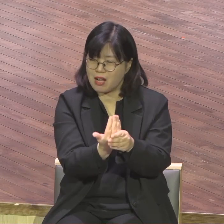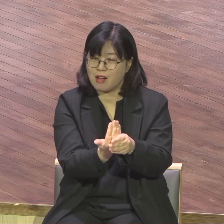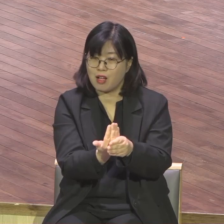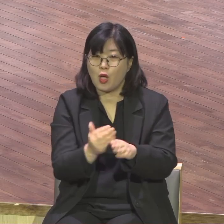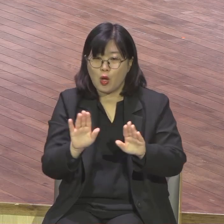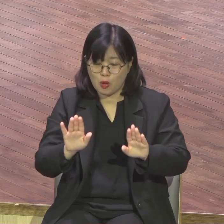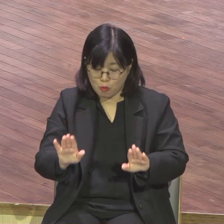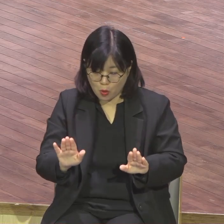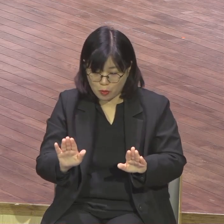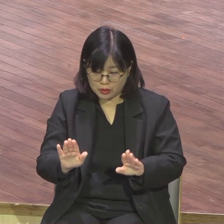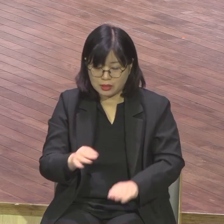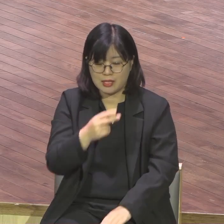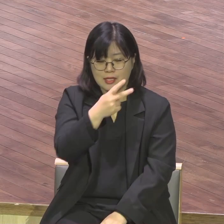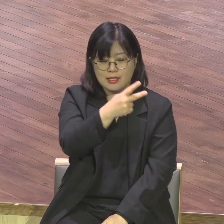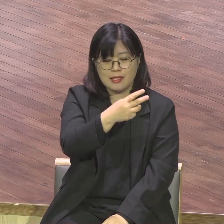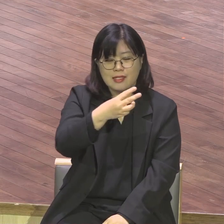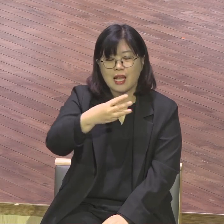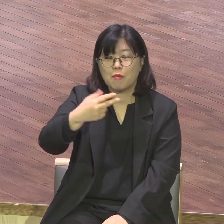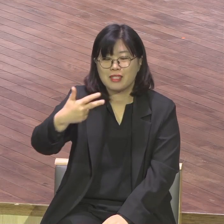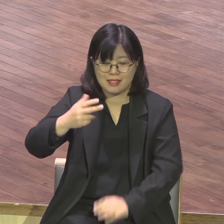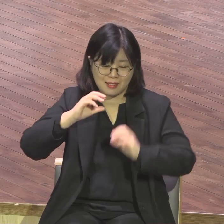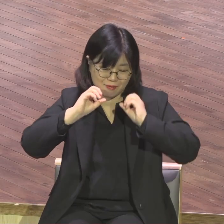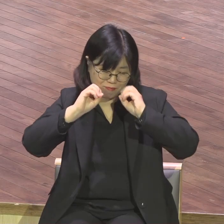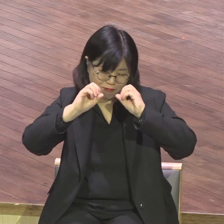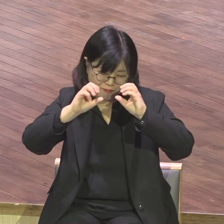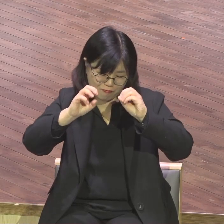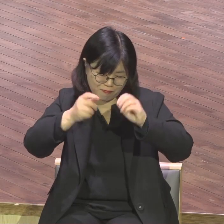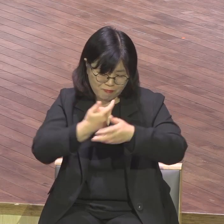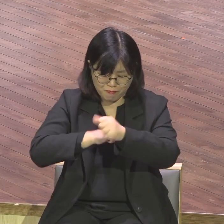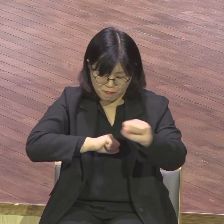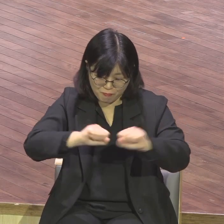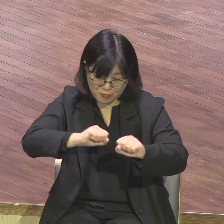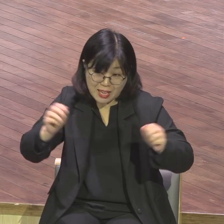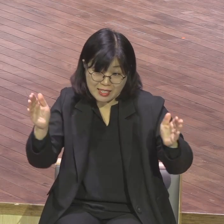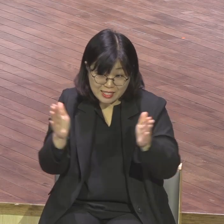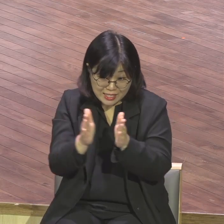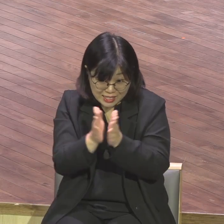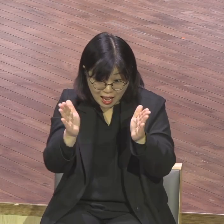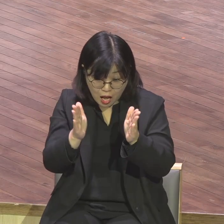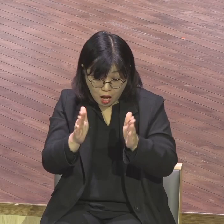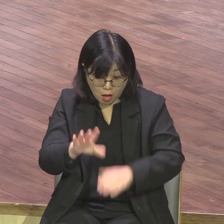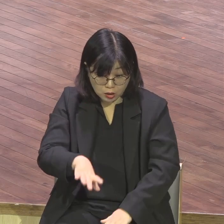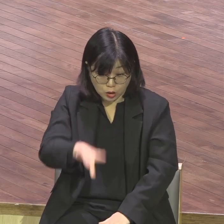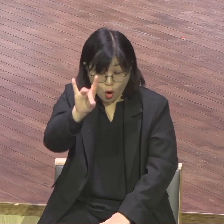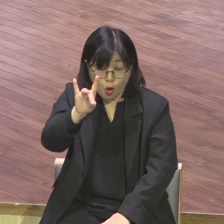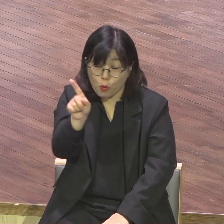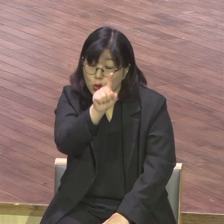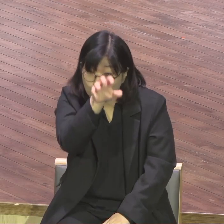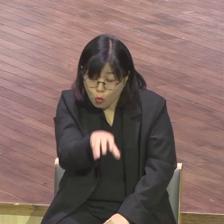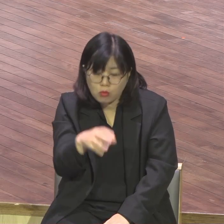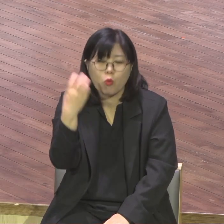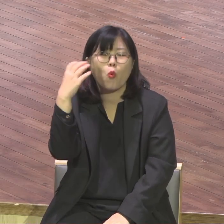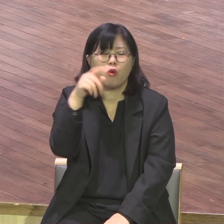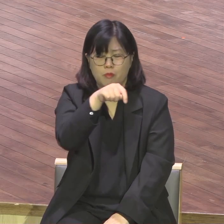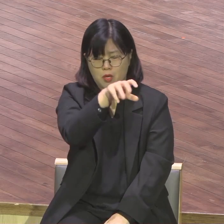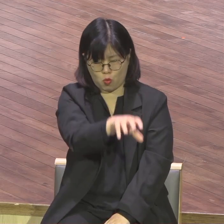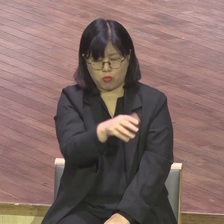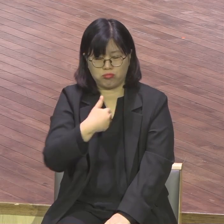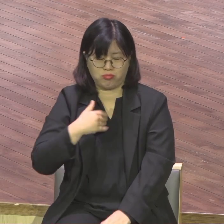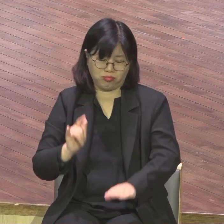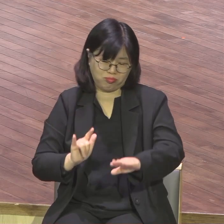237개 나라 선교 원년의 첫 번째 선교 망대가 세워졌기 때문입니다. 무엇보다도